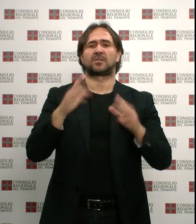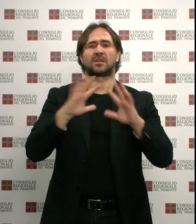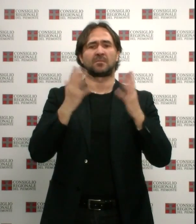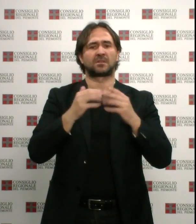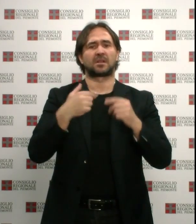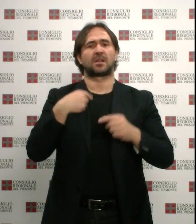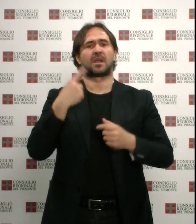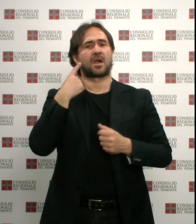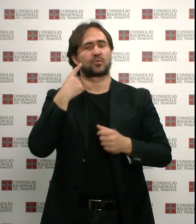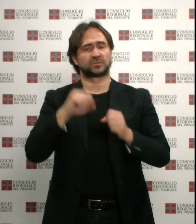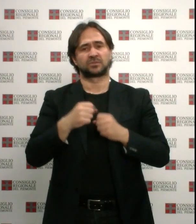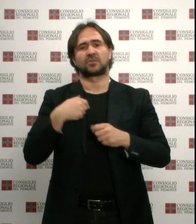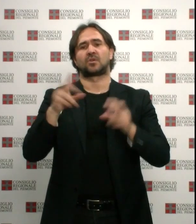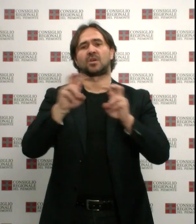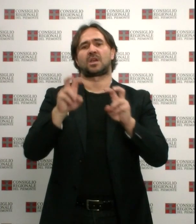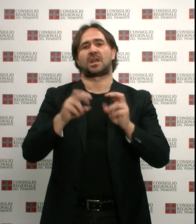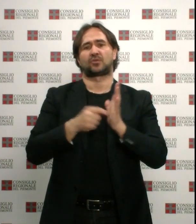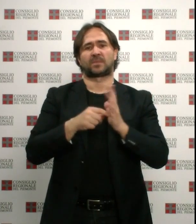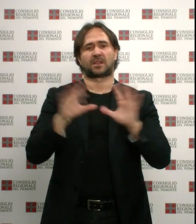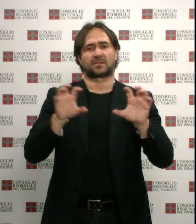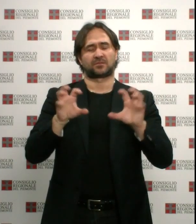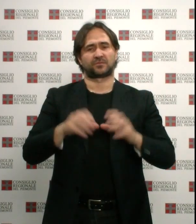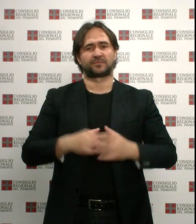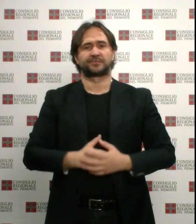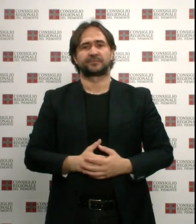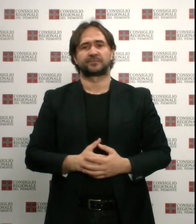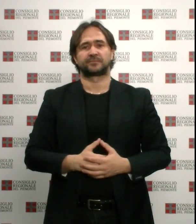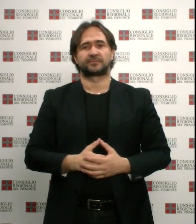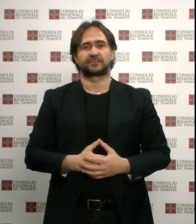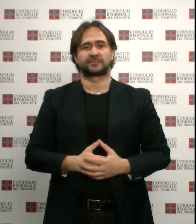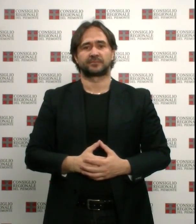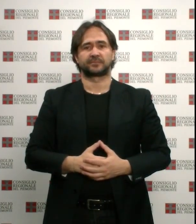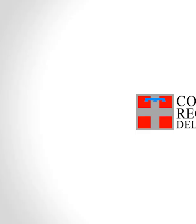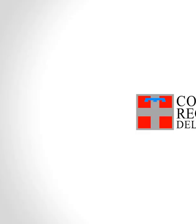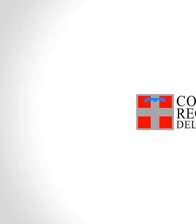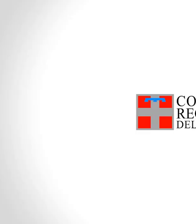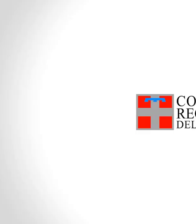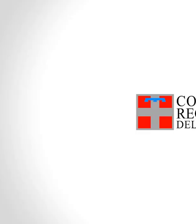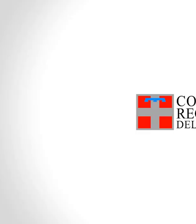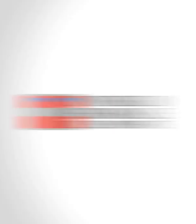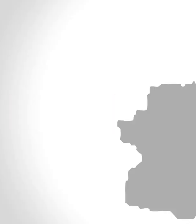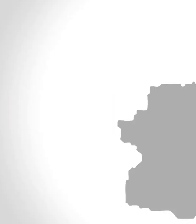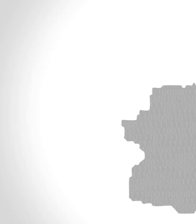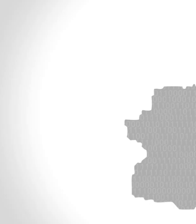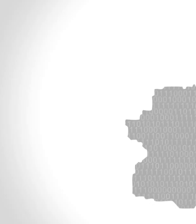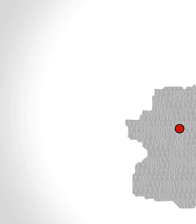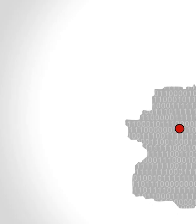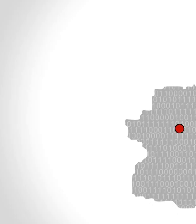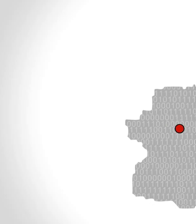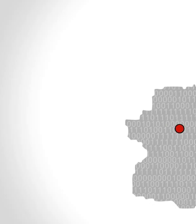di richieste ha riguardato i servizi alla persona, le opposizioni a dimissioni ospedaliere, la previdenza